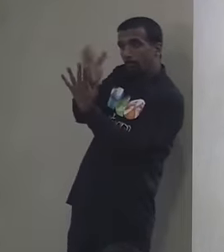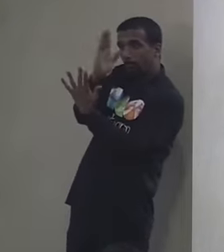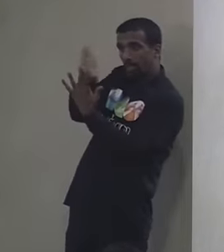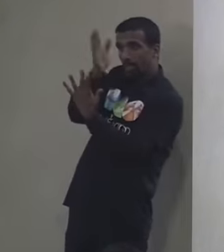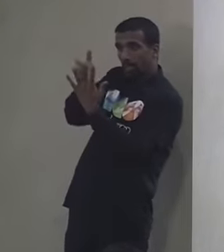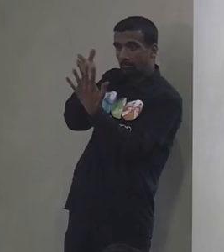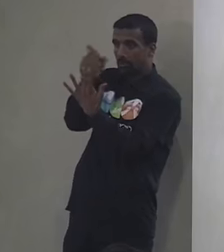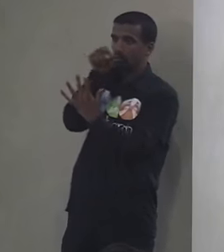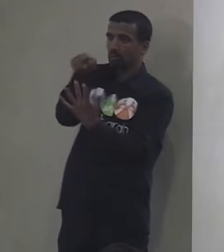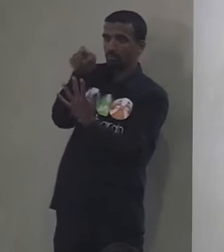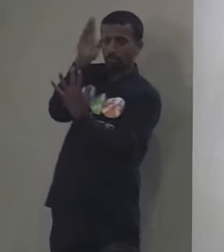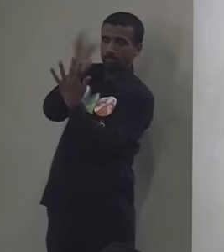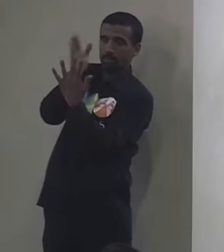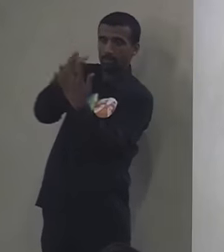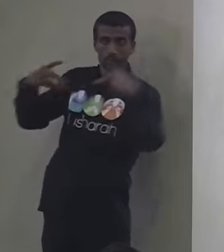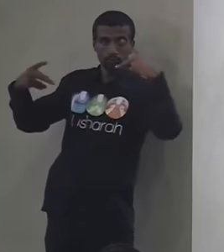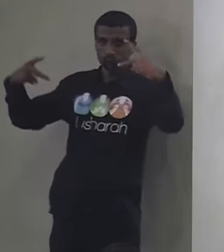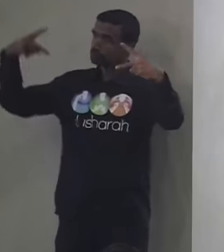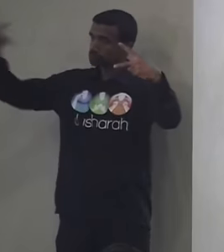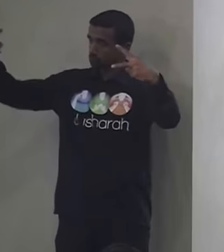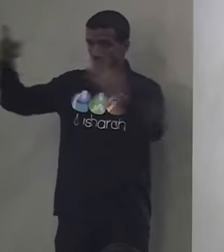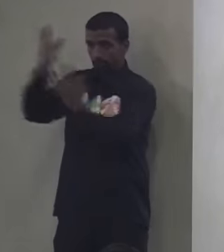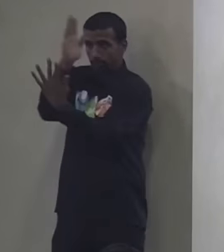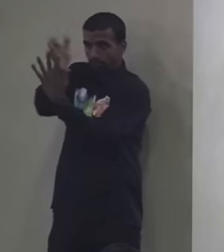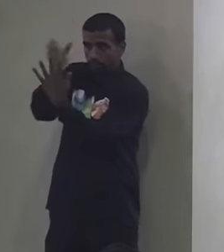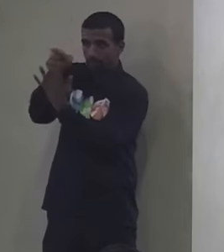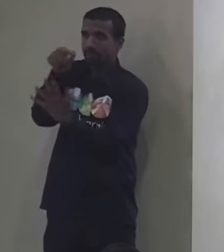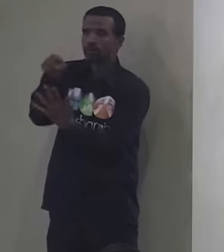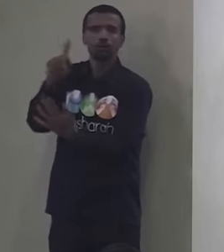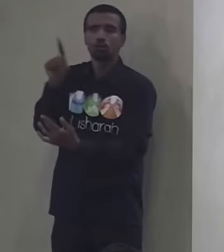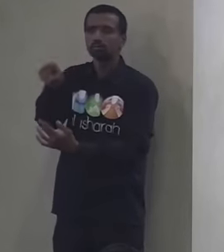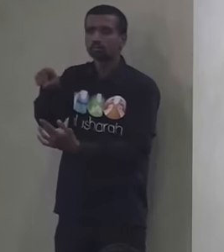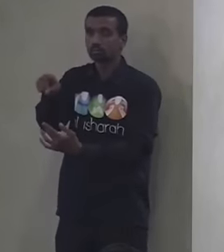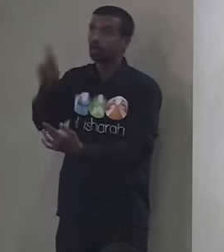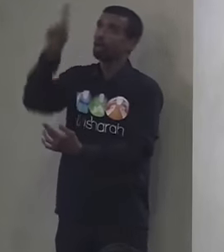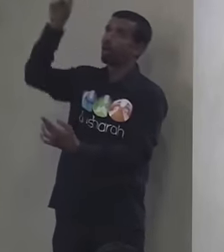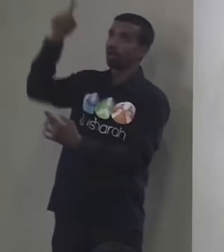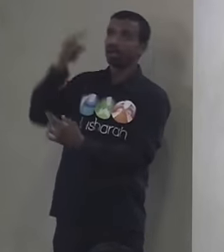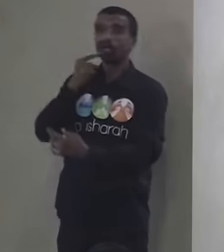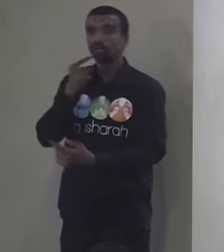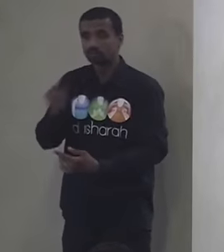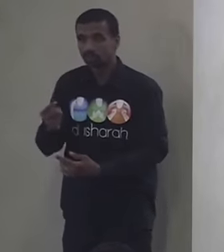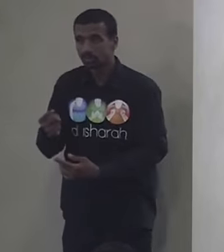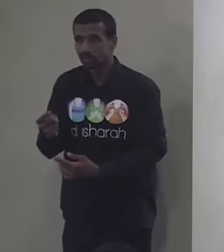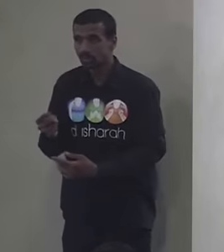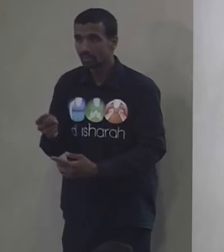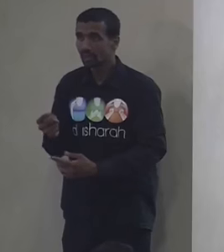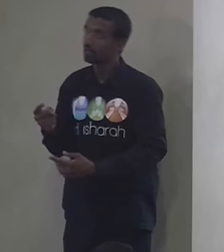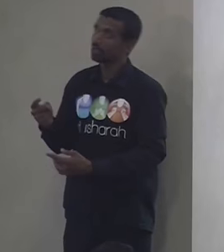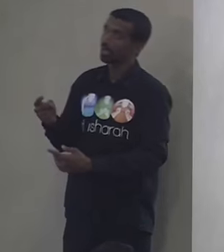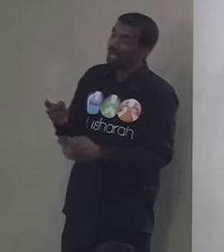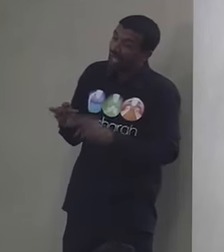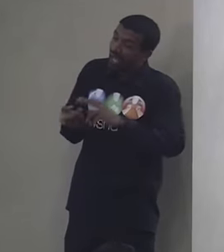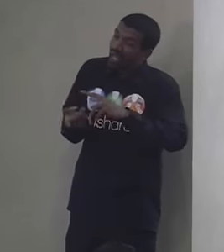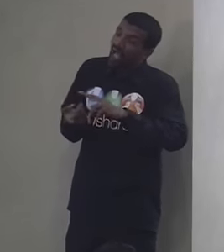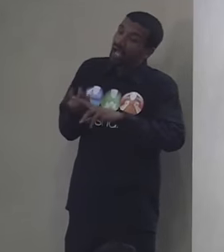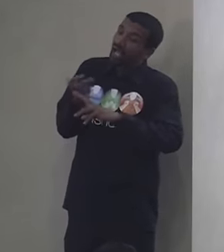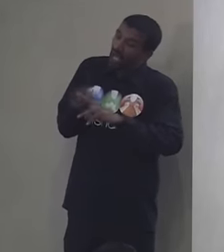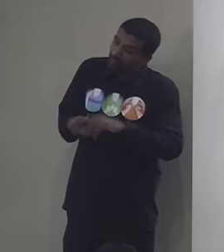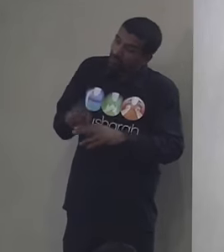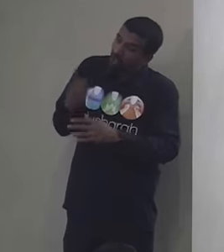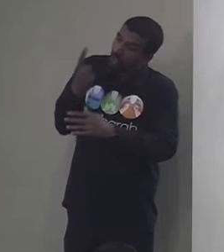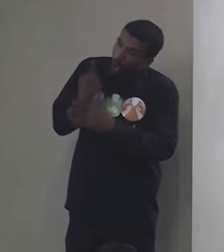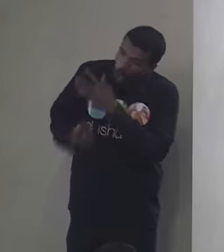human beings have suffered. كَلَّا لَوْ تَعْلَمُونَ عِلْمَ الْيَقِينِ. Had you only had knowledge that is based